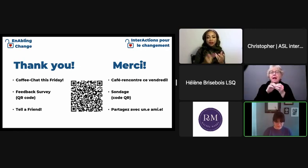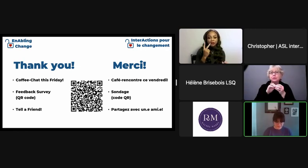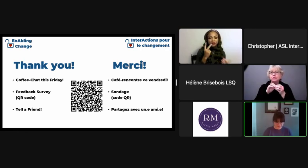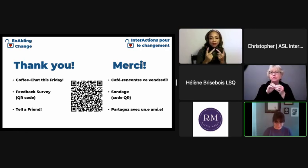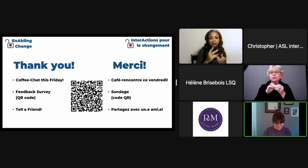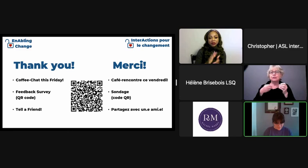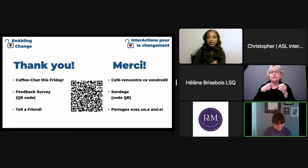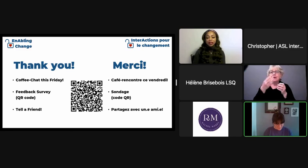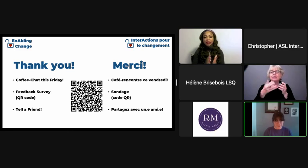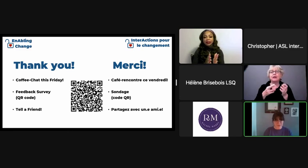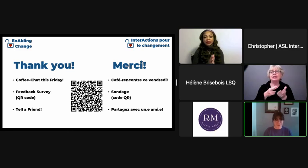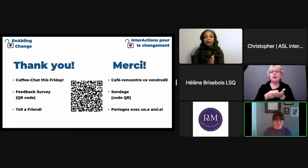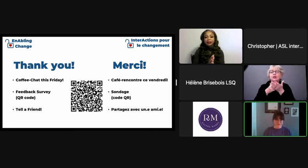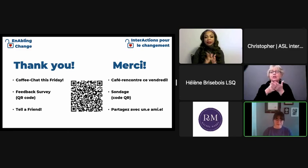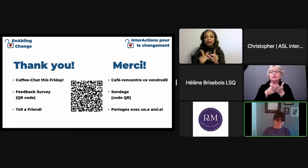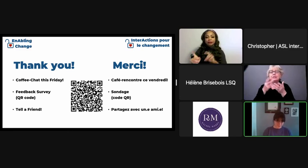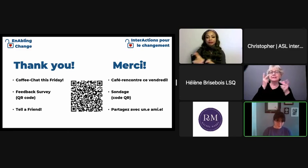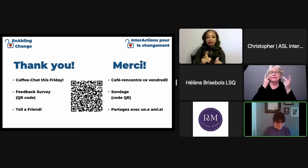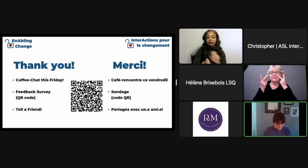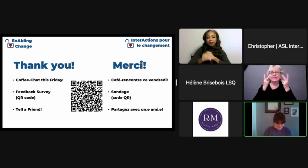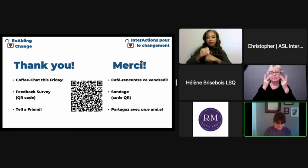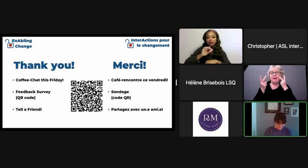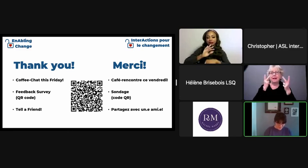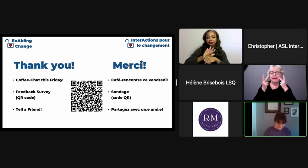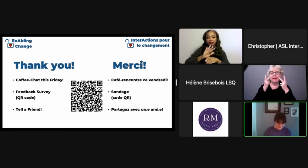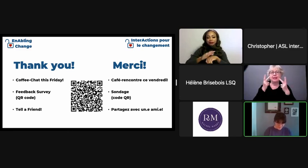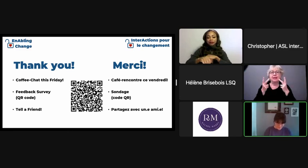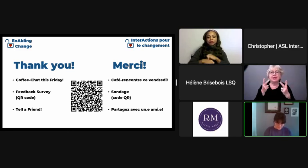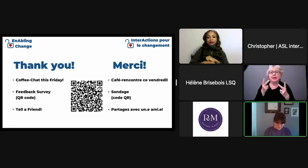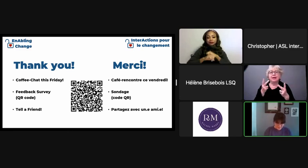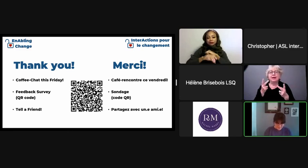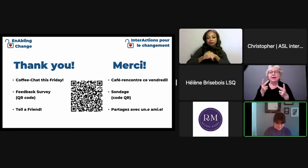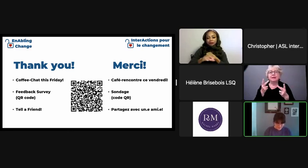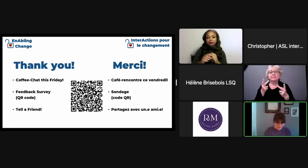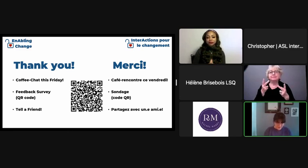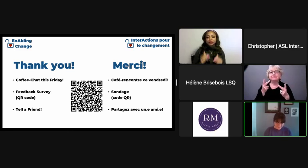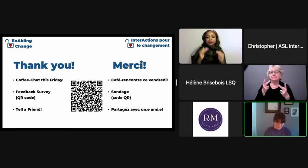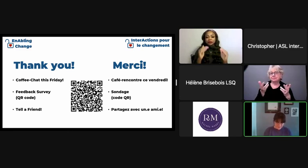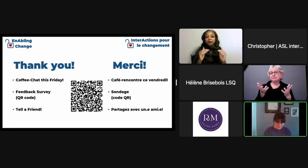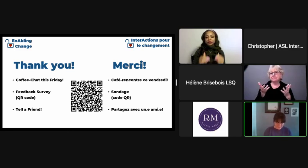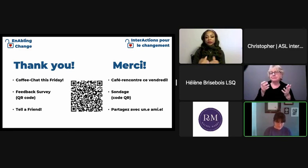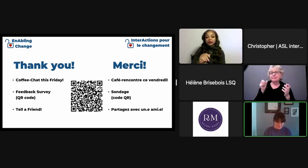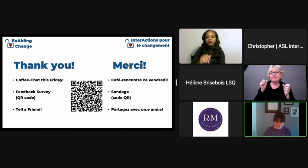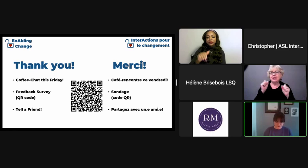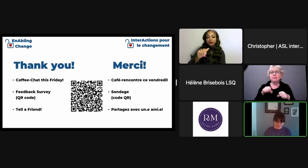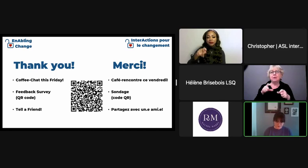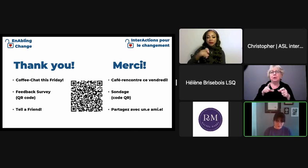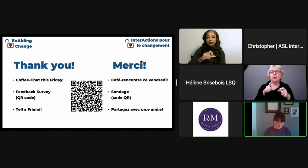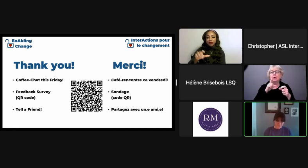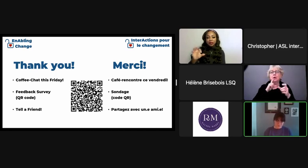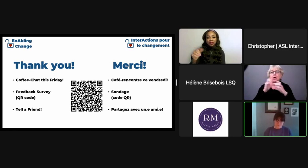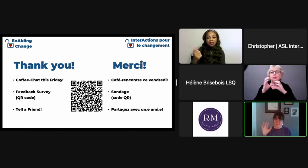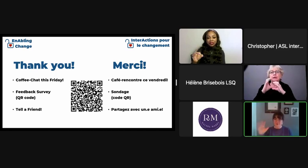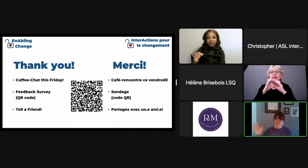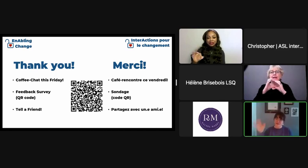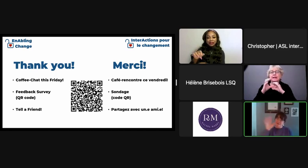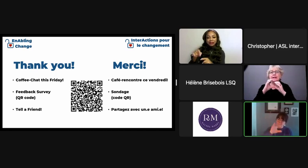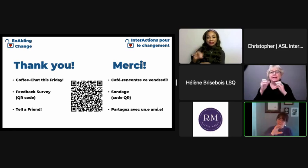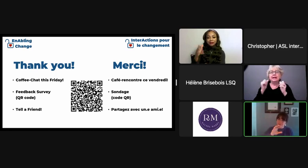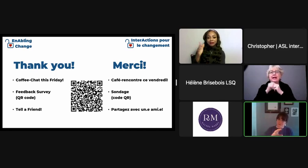des ressources visuelles ce qui vous permettra de communiquer par le biais de notre